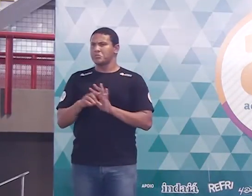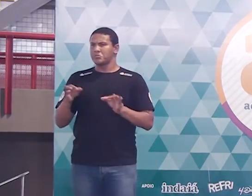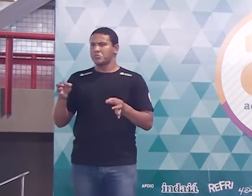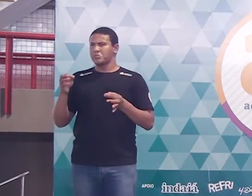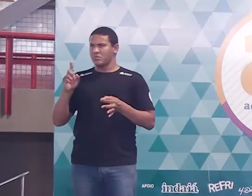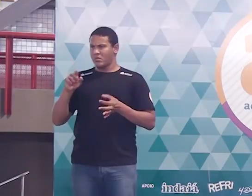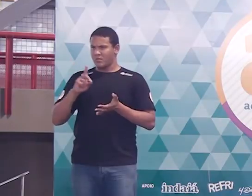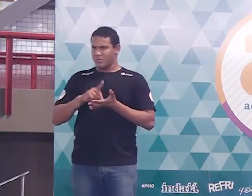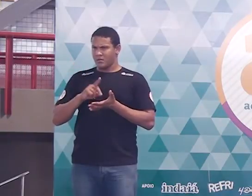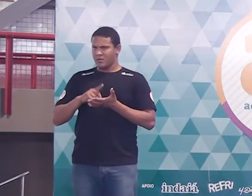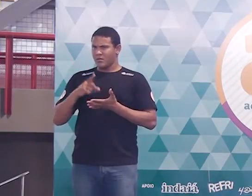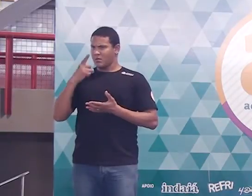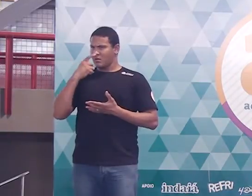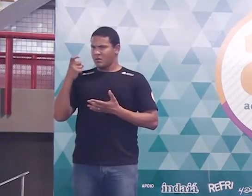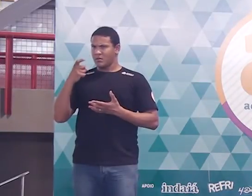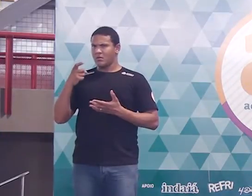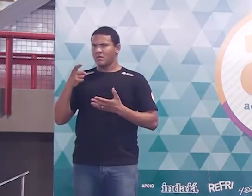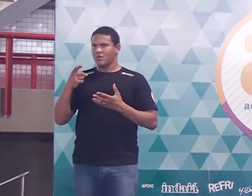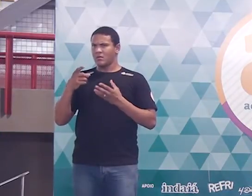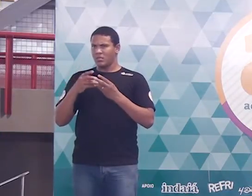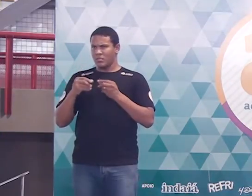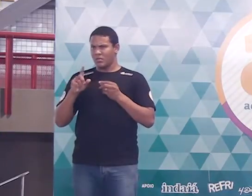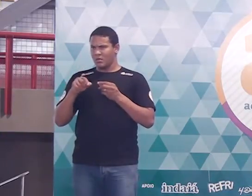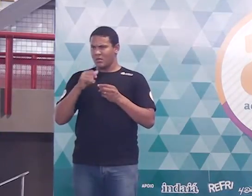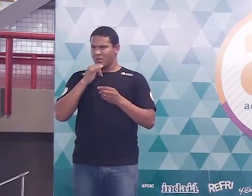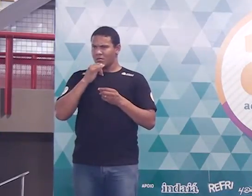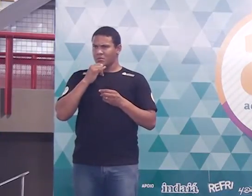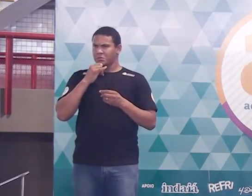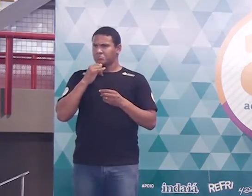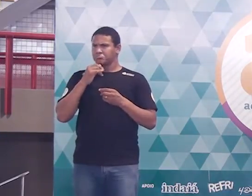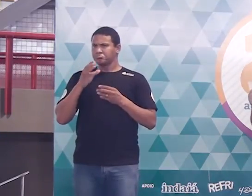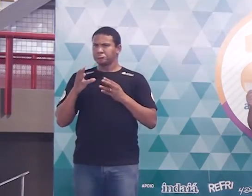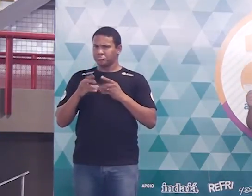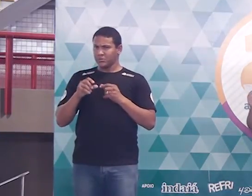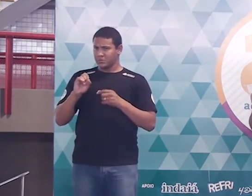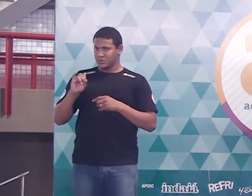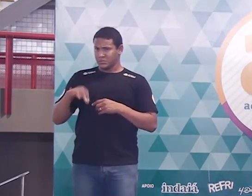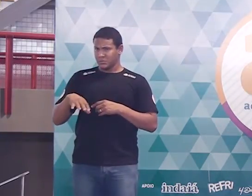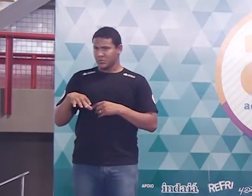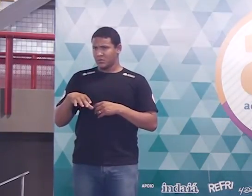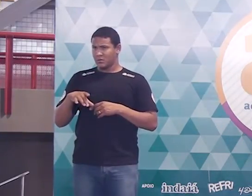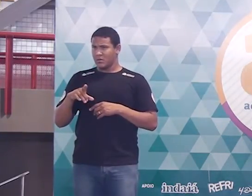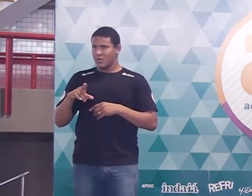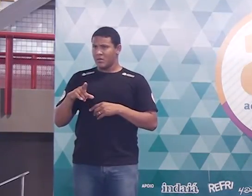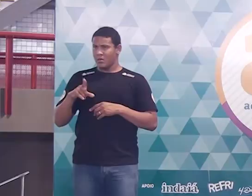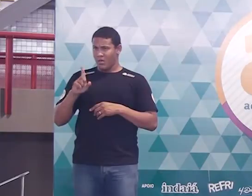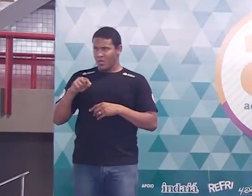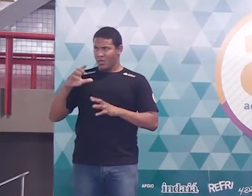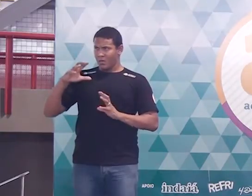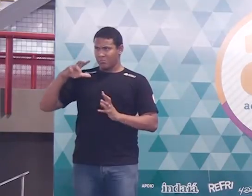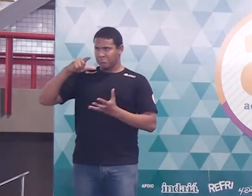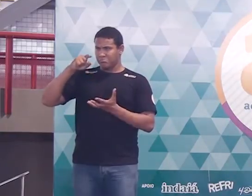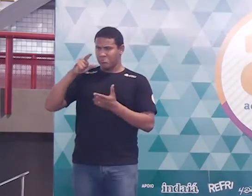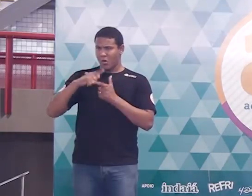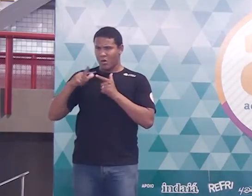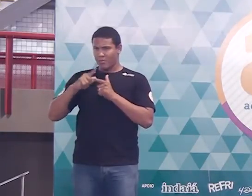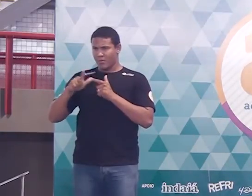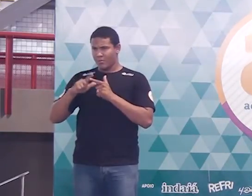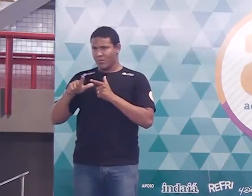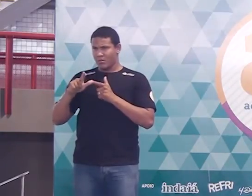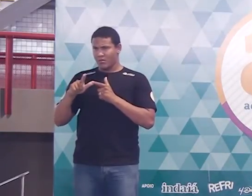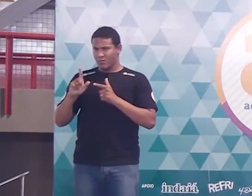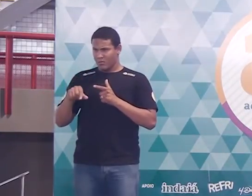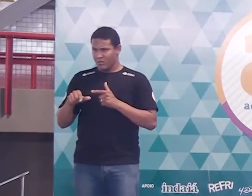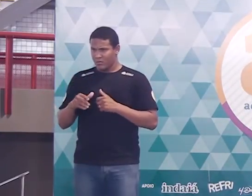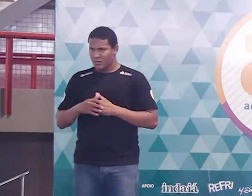dos seres vivos? Se sim, essa quantidade é o suficiente para afetar o efeito estufa? Tudo corretíssimo,